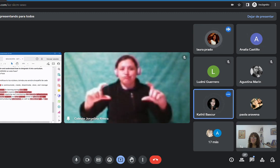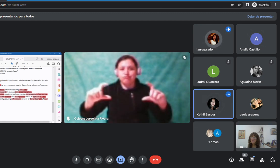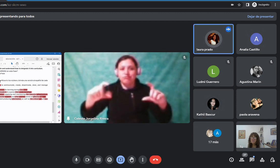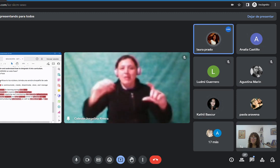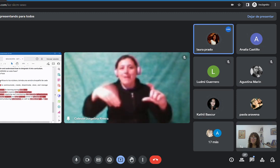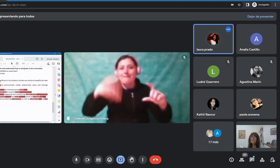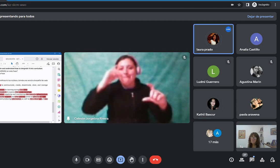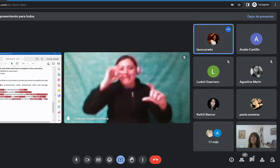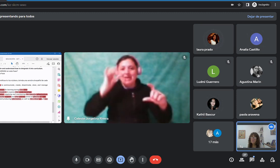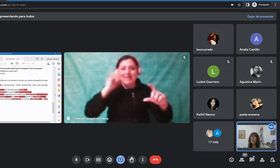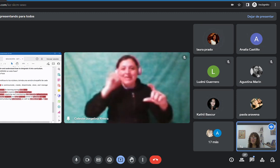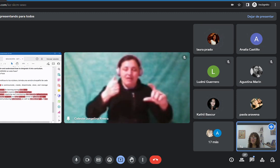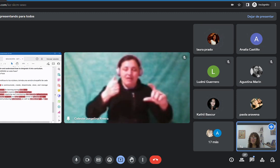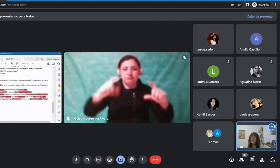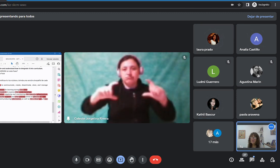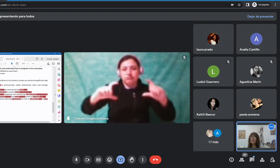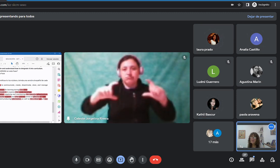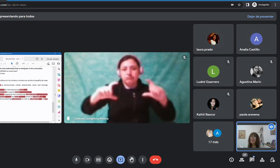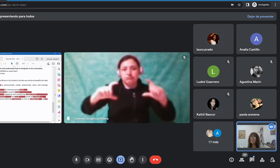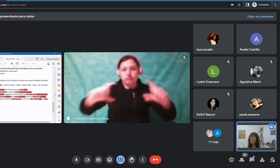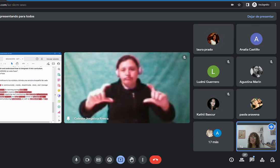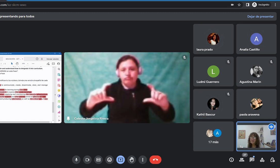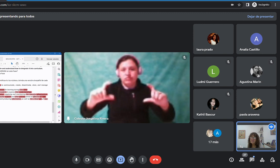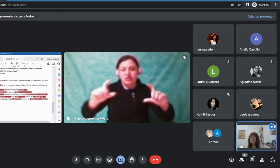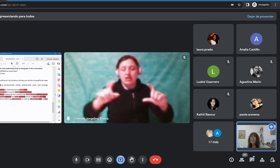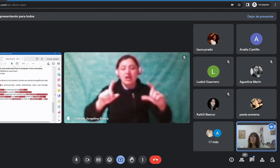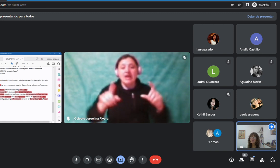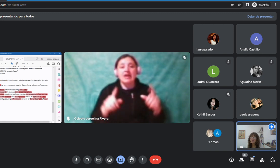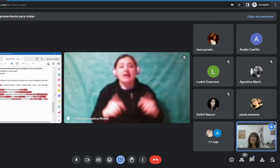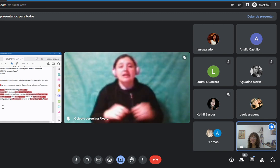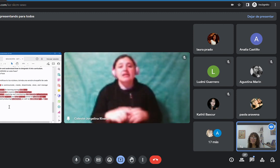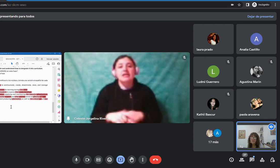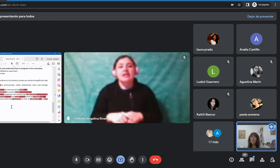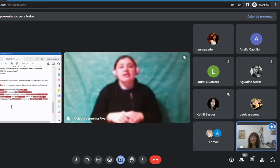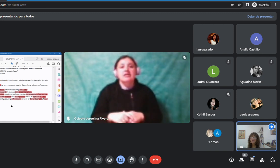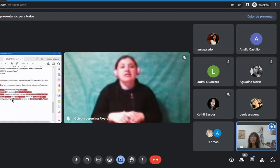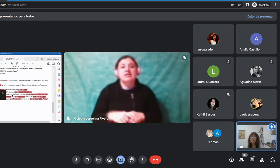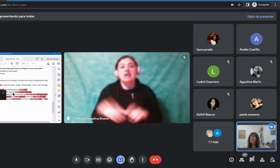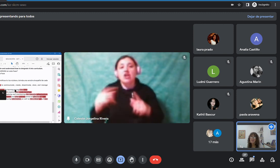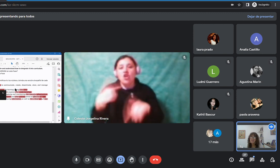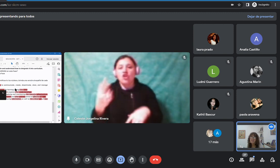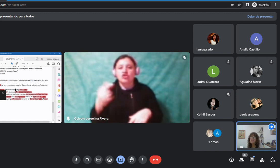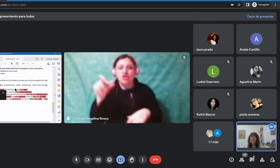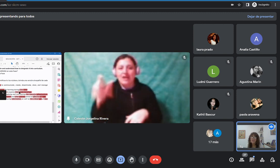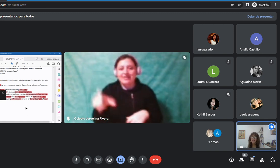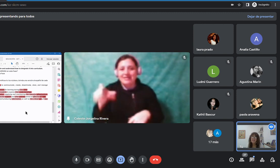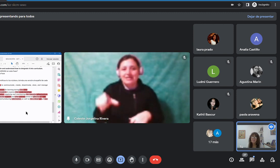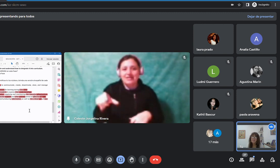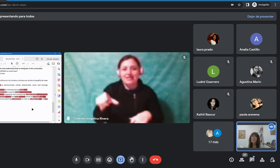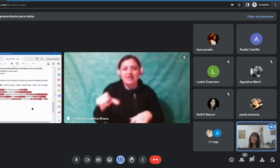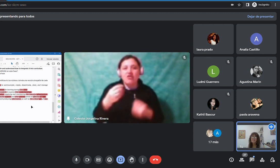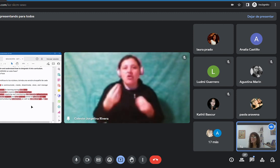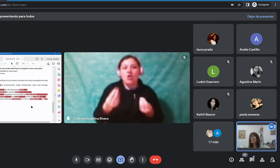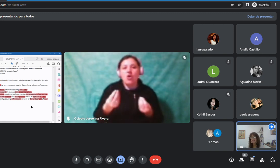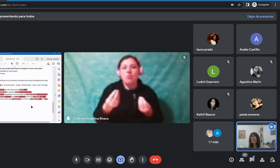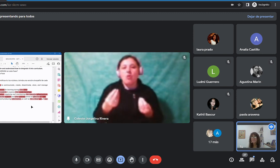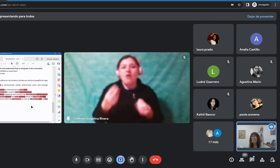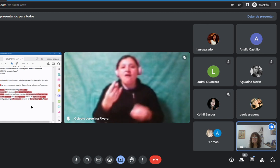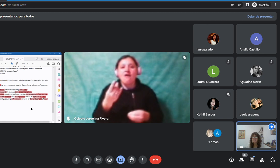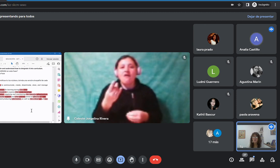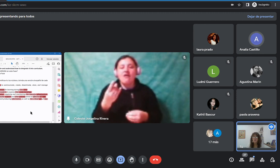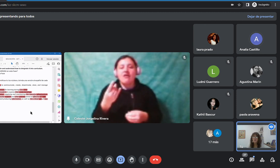participación. Bien. Y por esto tenemos un adjetivo, full, entonces sería también así, y society